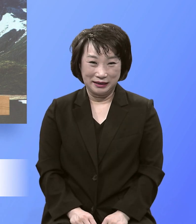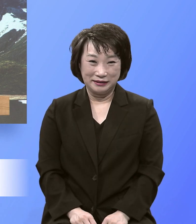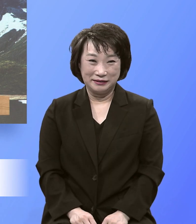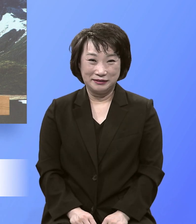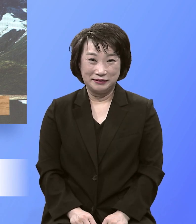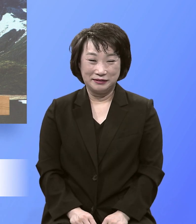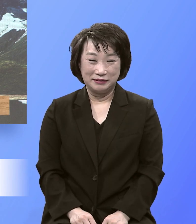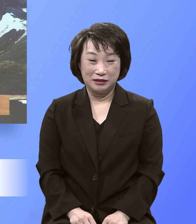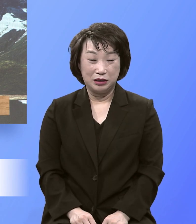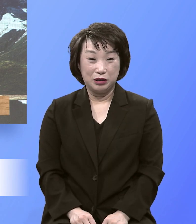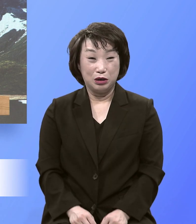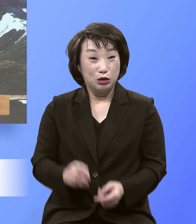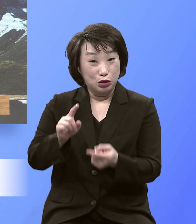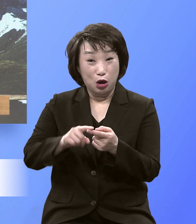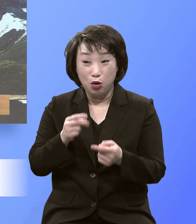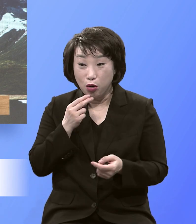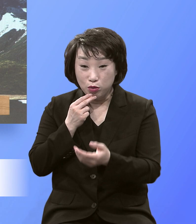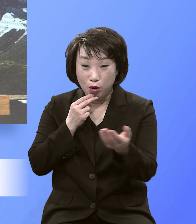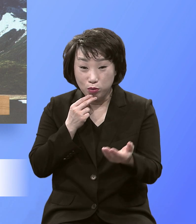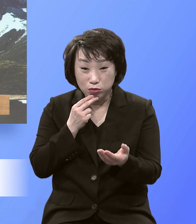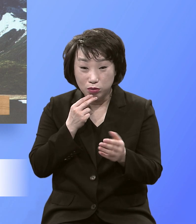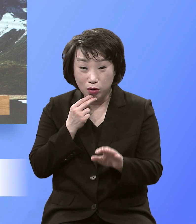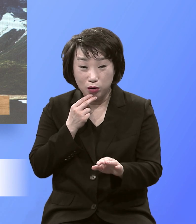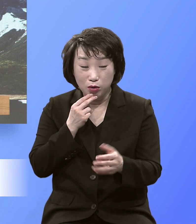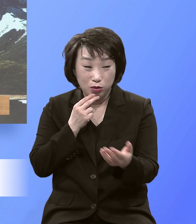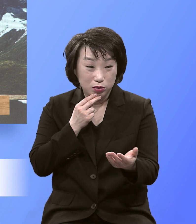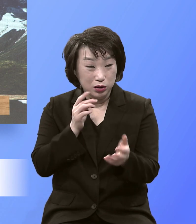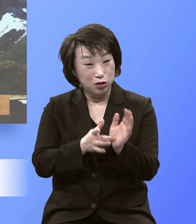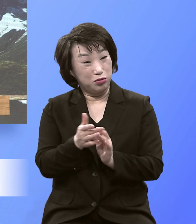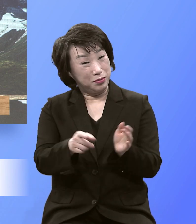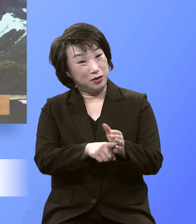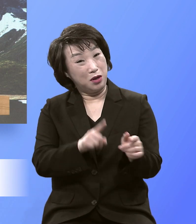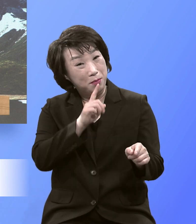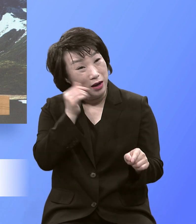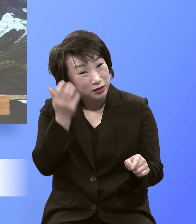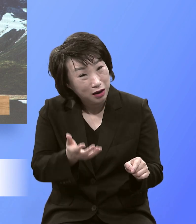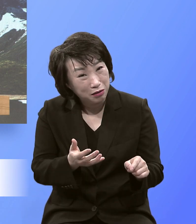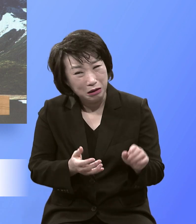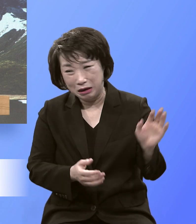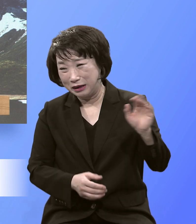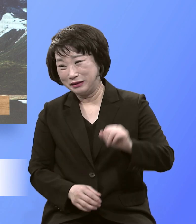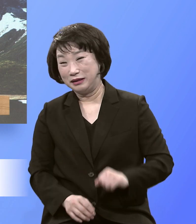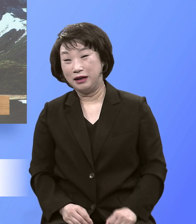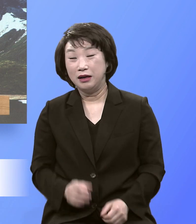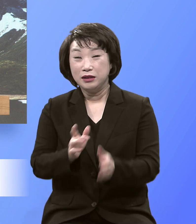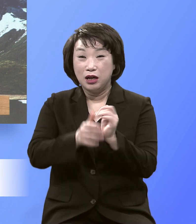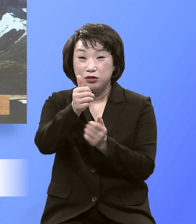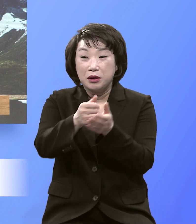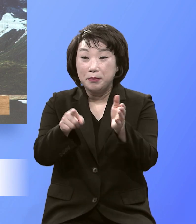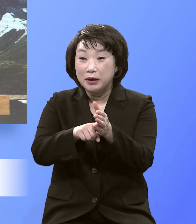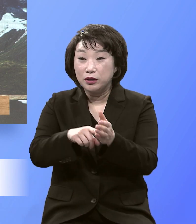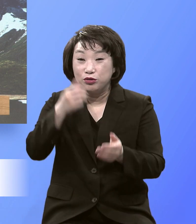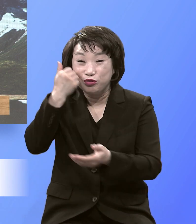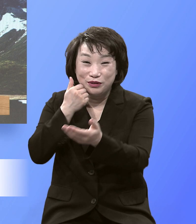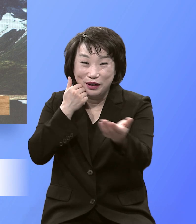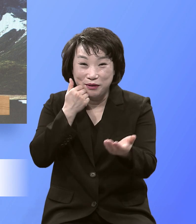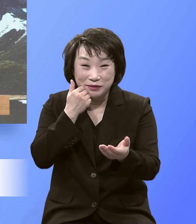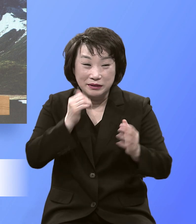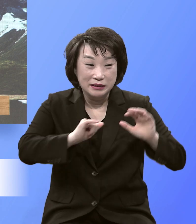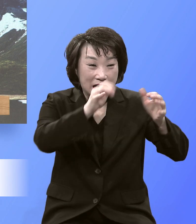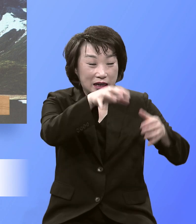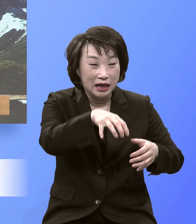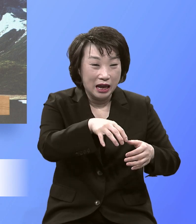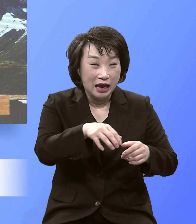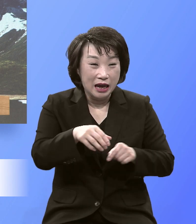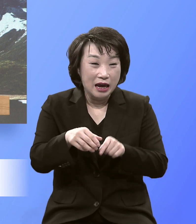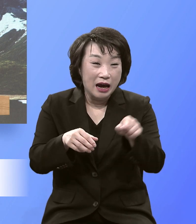거예요. 그렇지 못하면 누가 그를 예수 믿는 사람이라고 했어요? 예수 믿는 사람은 세상으로